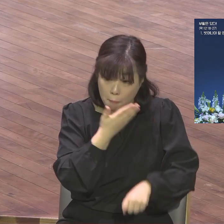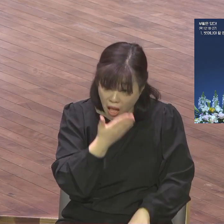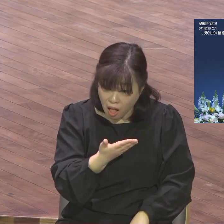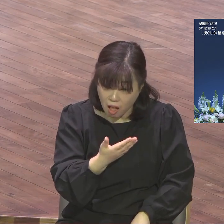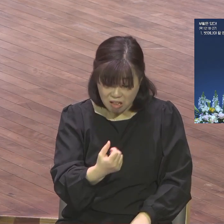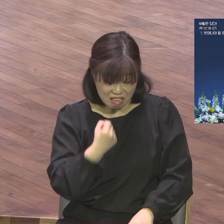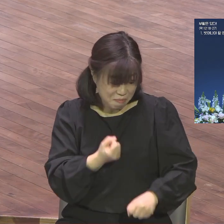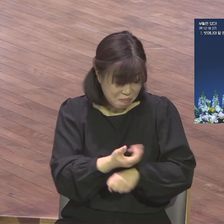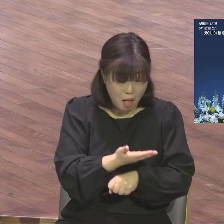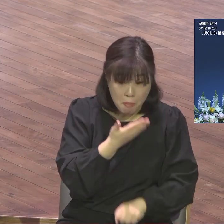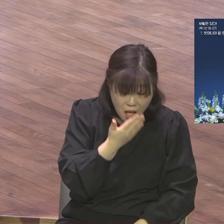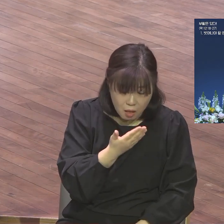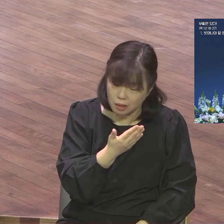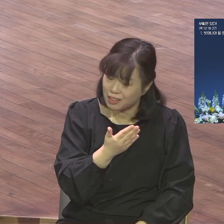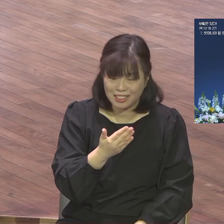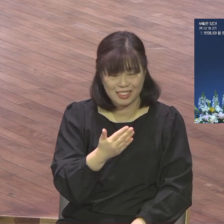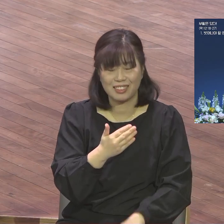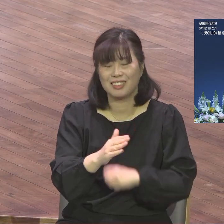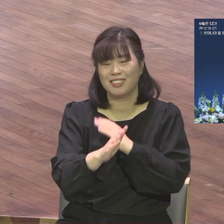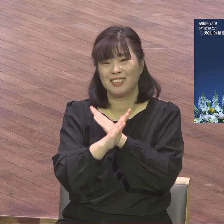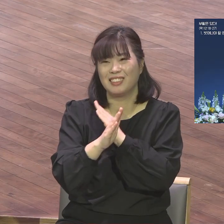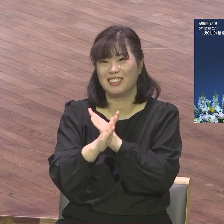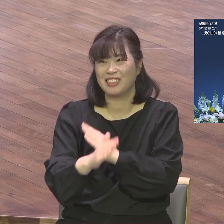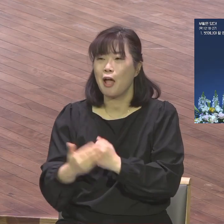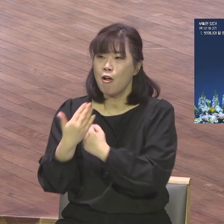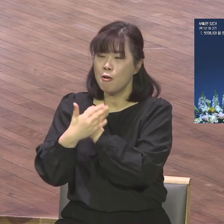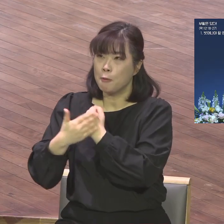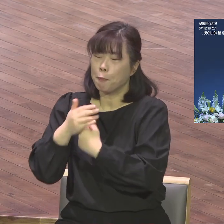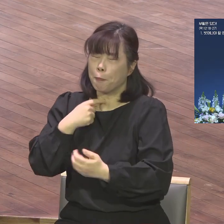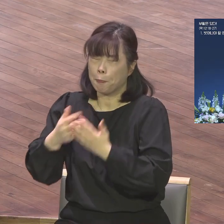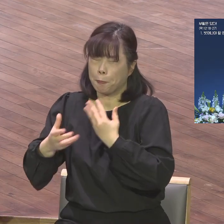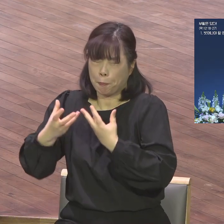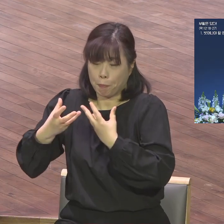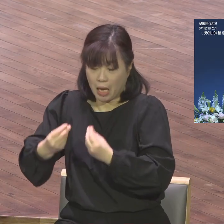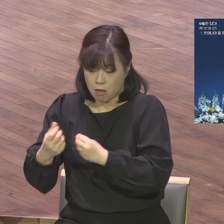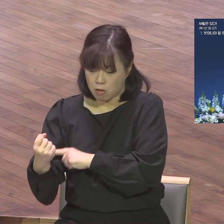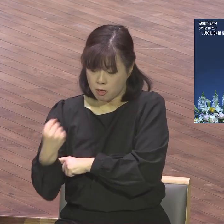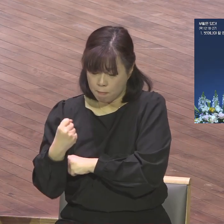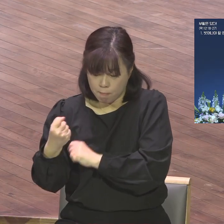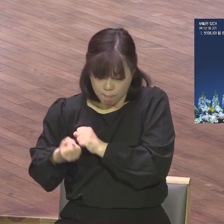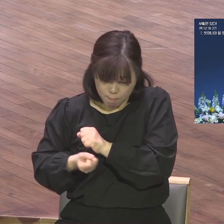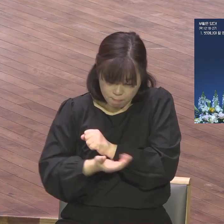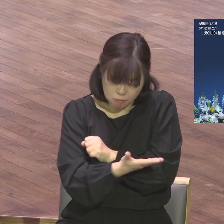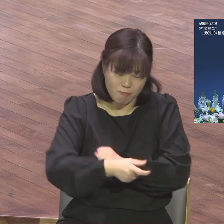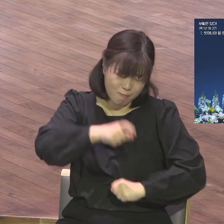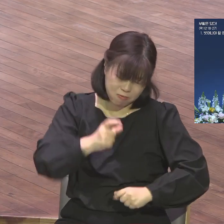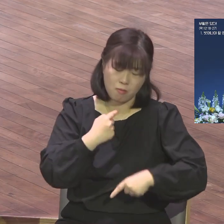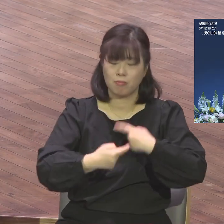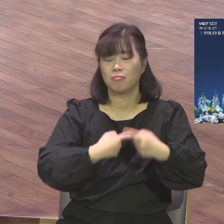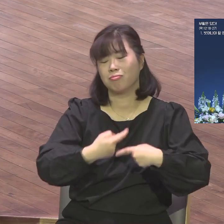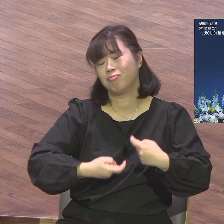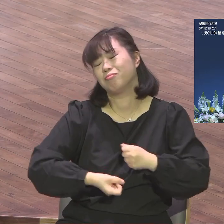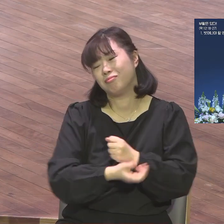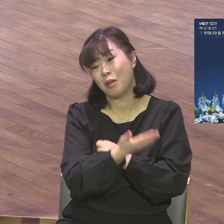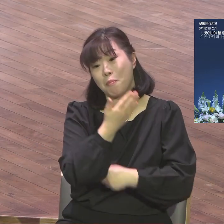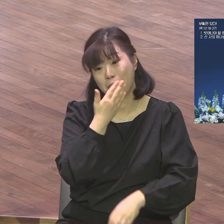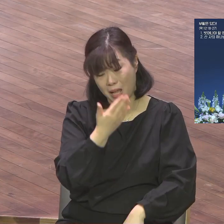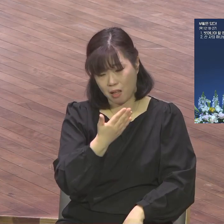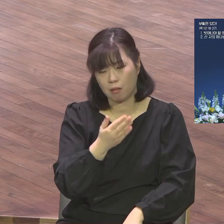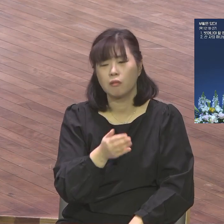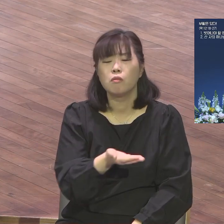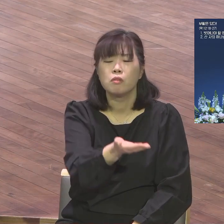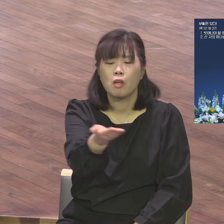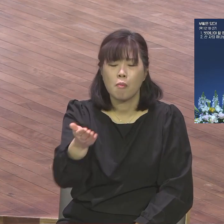영계자 성도는 이런 살아있는 부활신앙인으로서 사실적인 증거 있기를 주님으로 축복합니다. 두 번째로 산자의